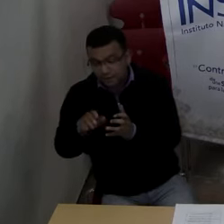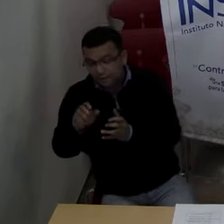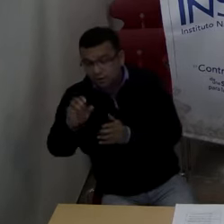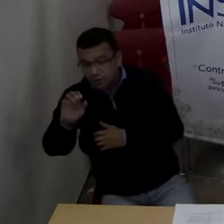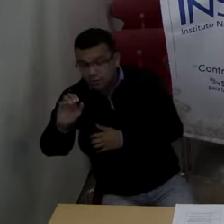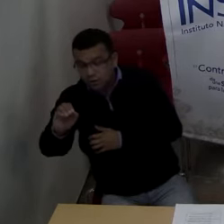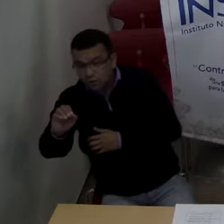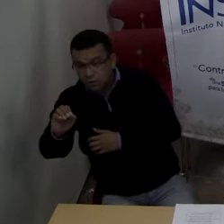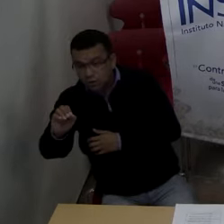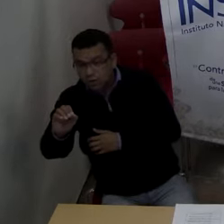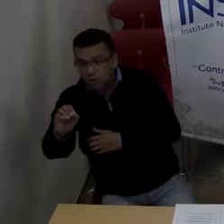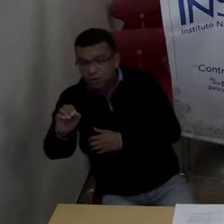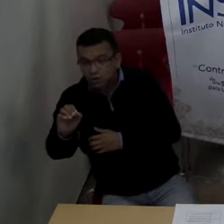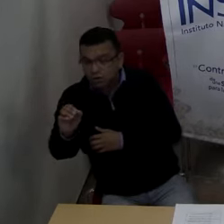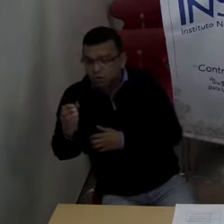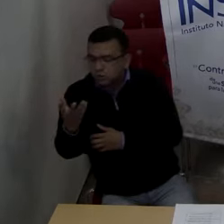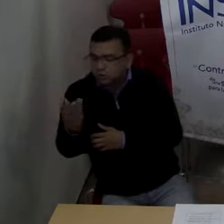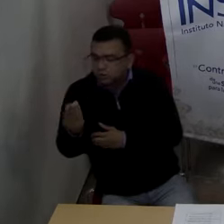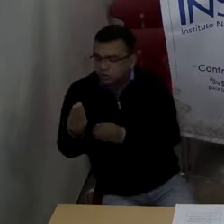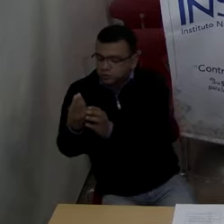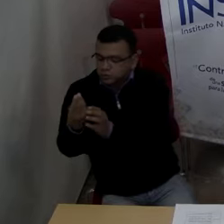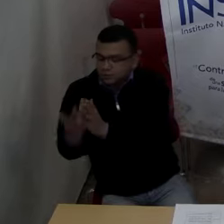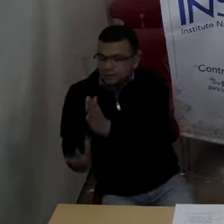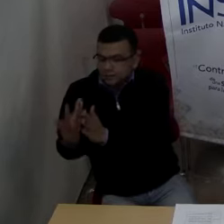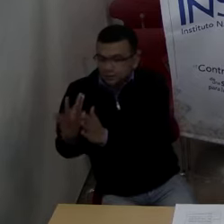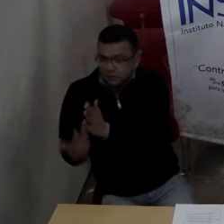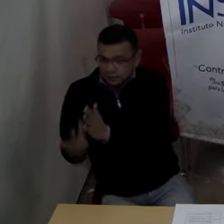una posible incompatibilidad sanguínea.